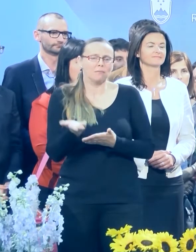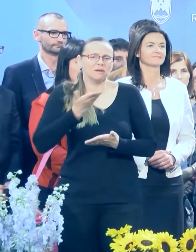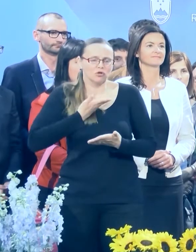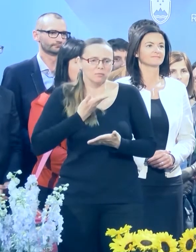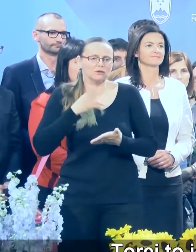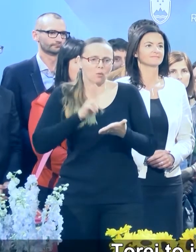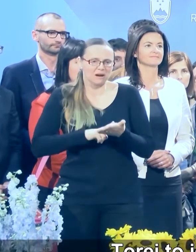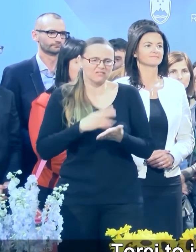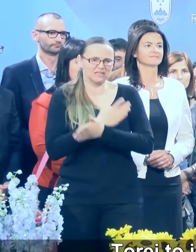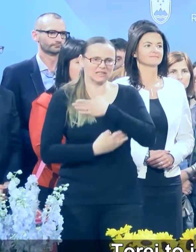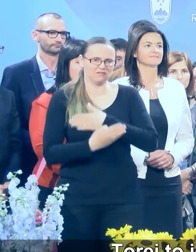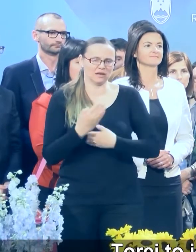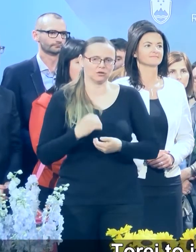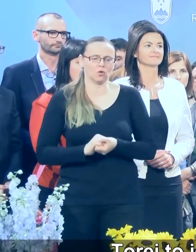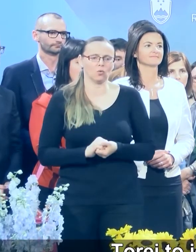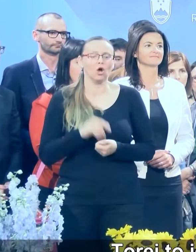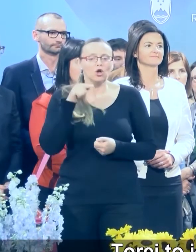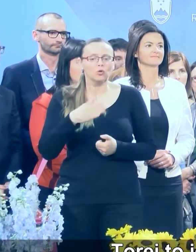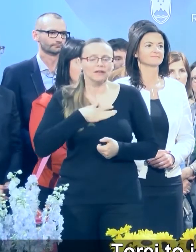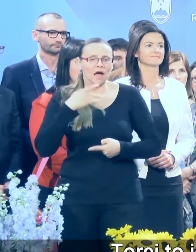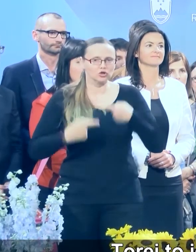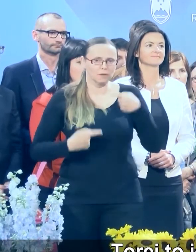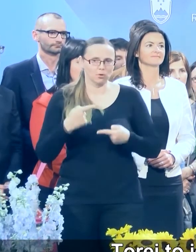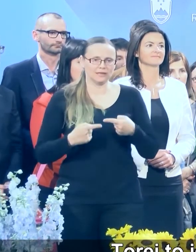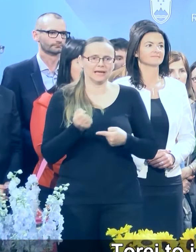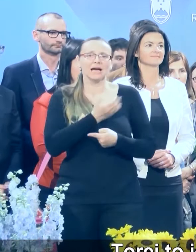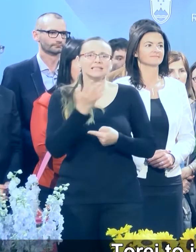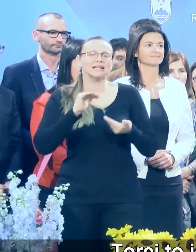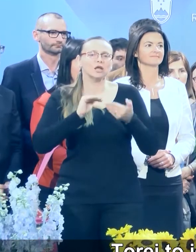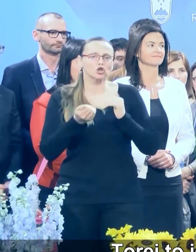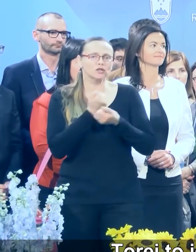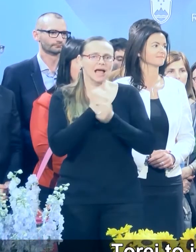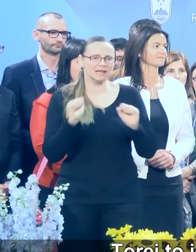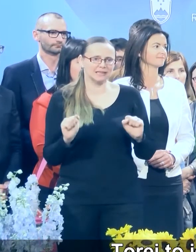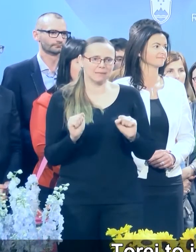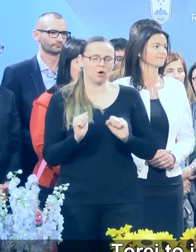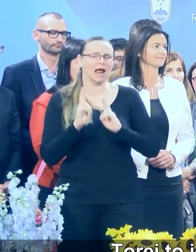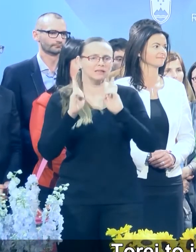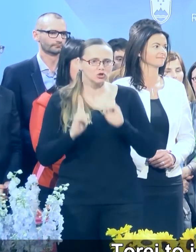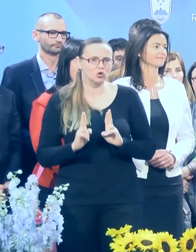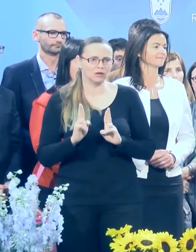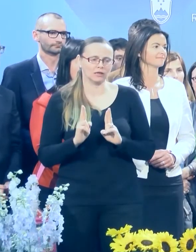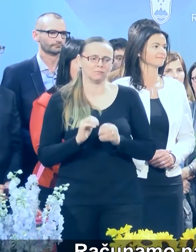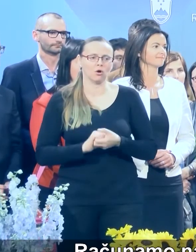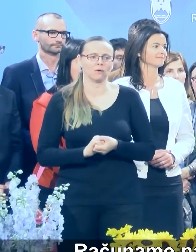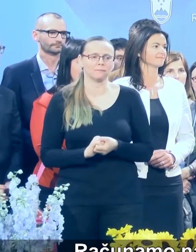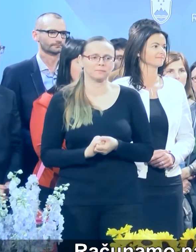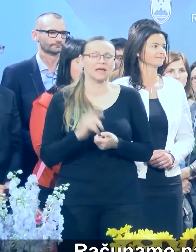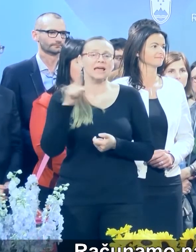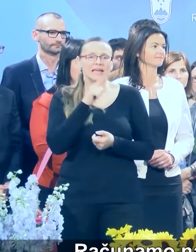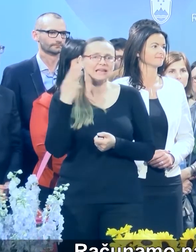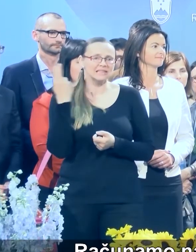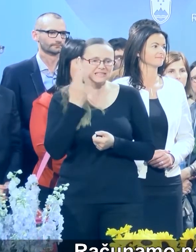invalidov. Torej, to je naša politika, s katero socialni demokrati stojimo in padamo in